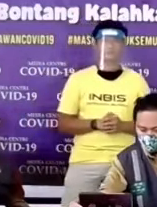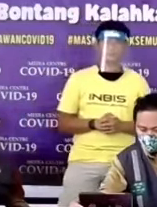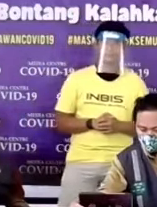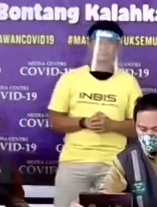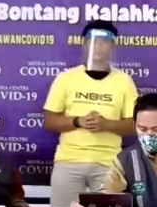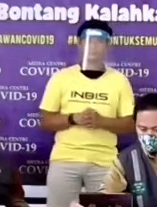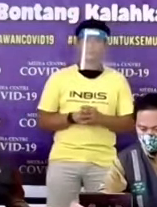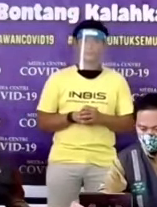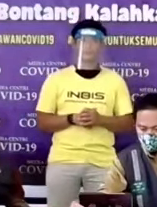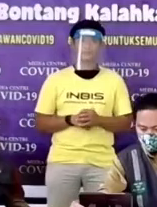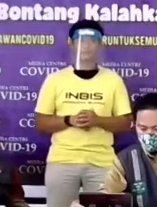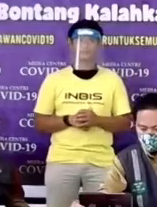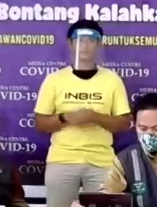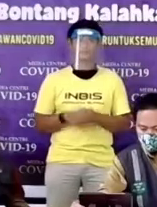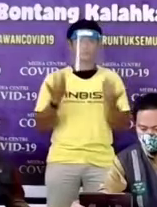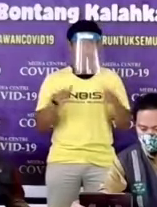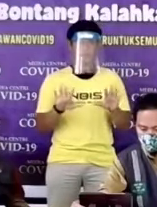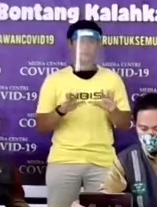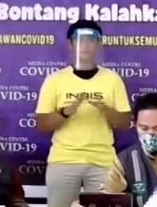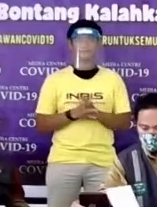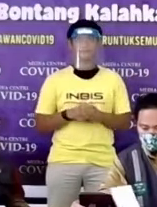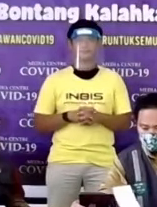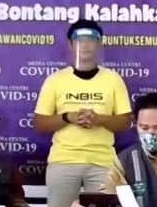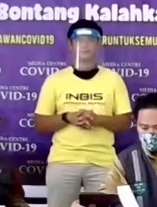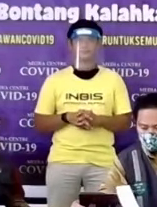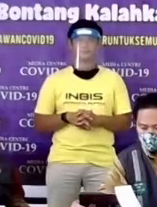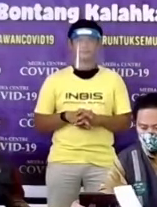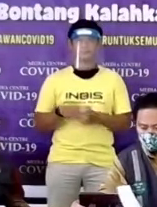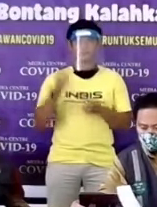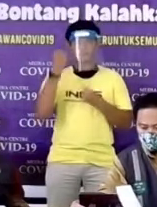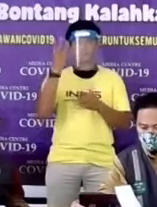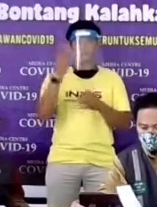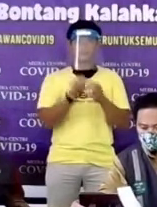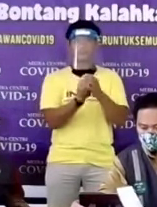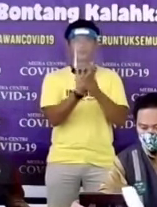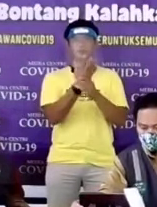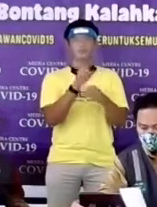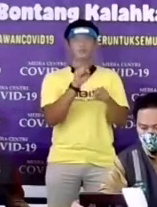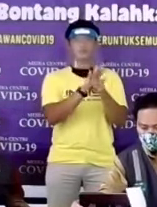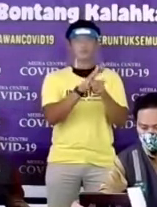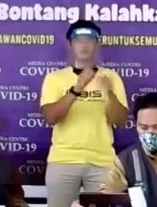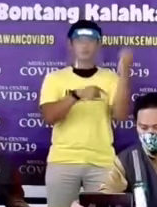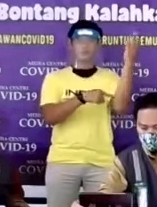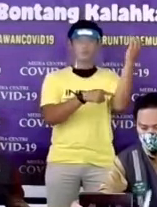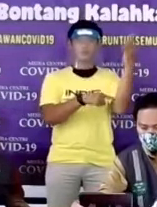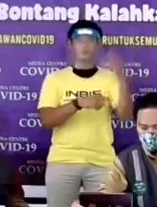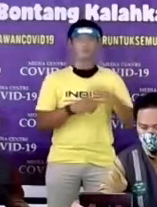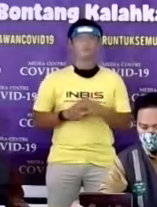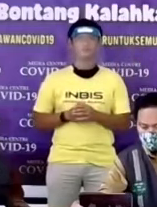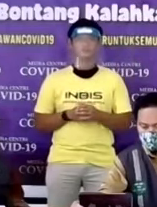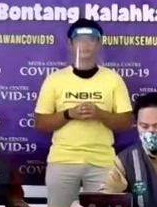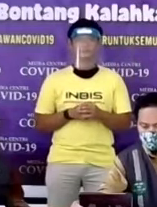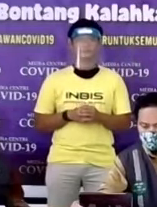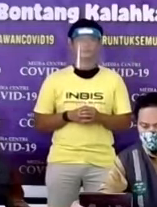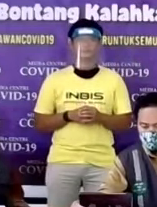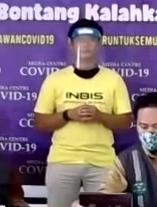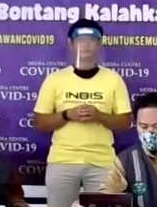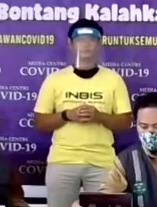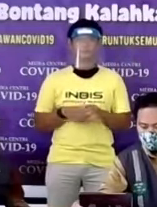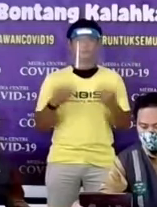penyampaian situasi perkembangan konflik nenten saya persilahkan kepada rekan-rekan jurnalis ada dari bontang